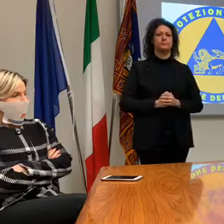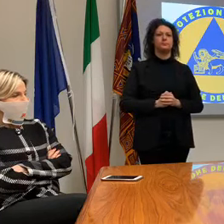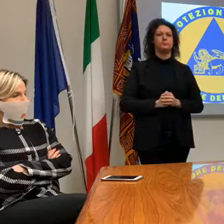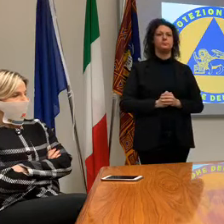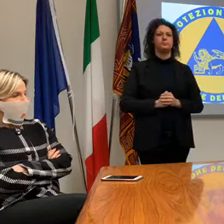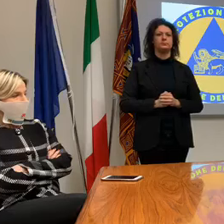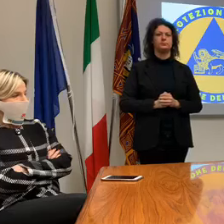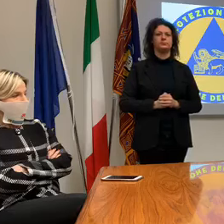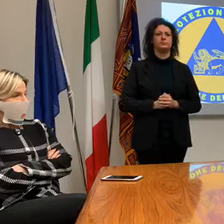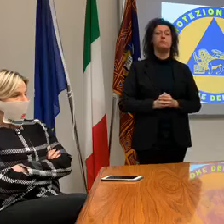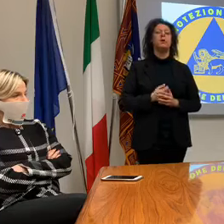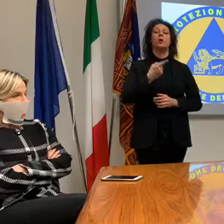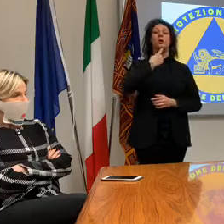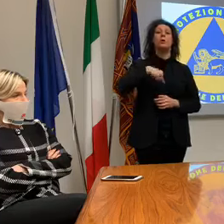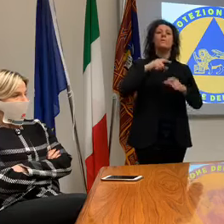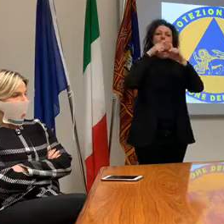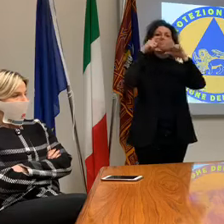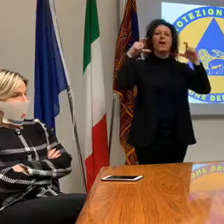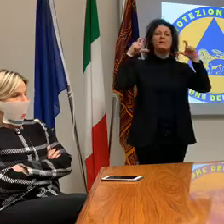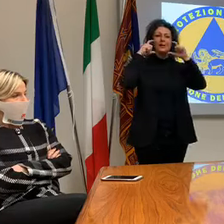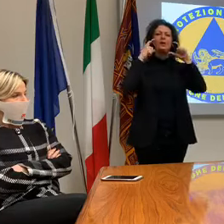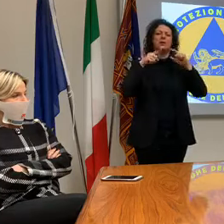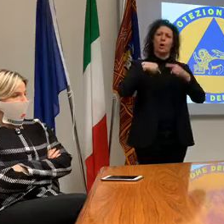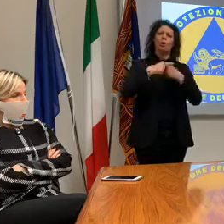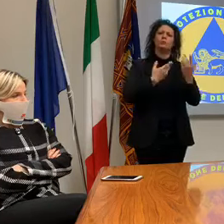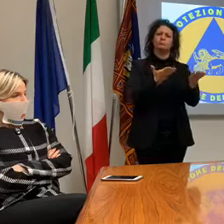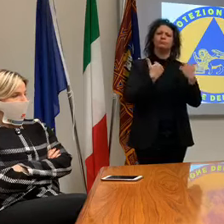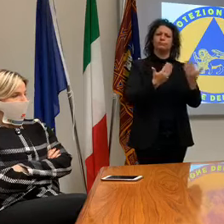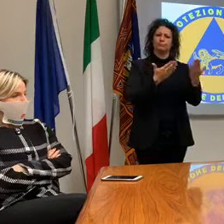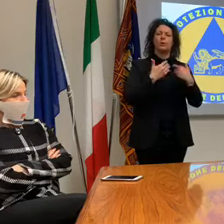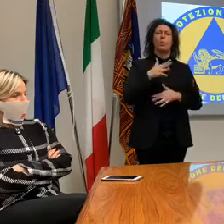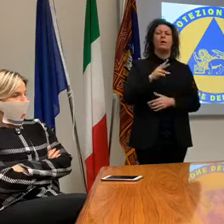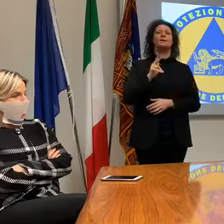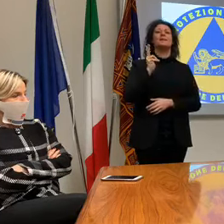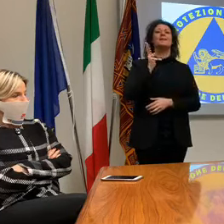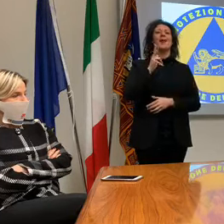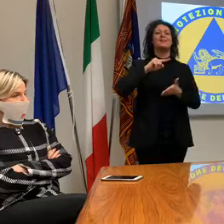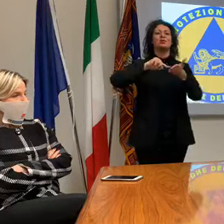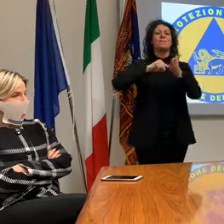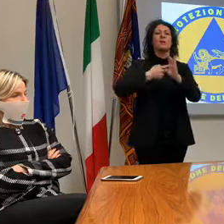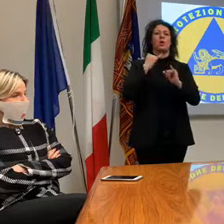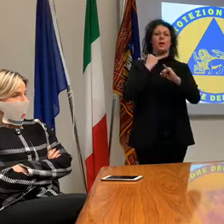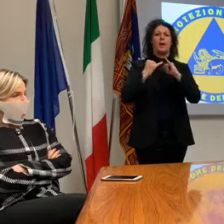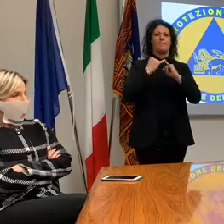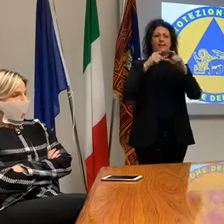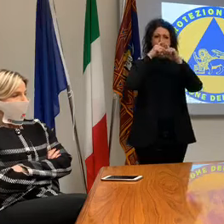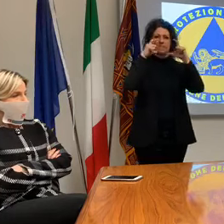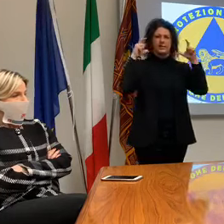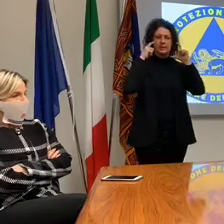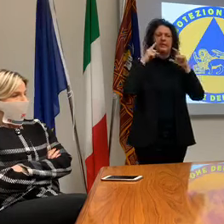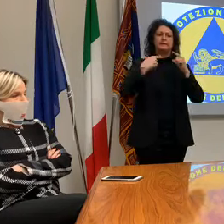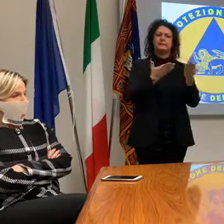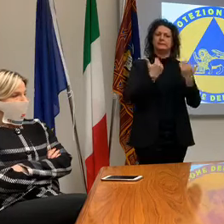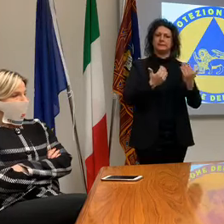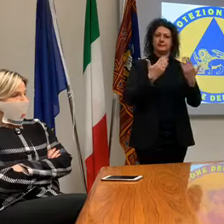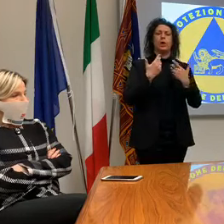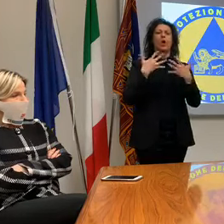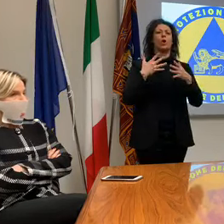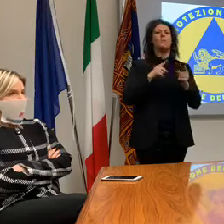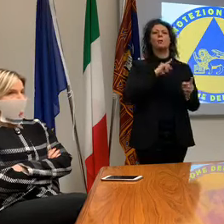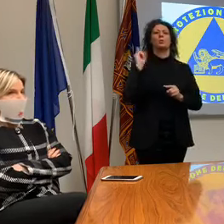Continuiamo con gli acquisti di mascherine, con questi 13 milioni e mezzo che stanno arrivando. Ormai tutti gli ospedali hanno la dotazione. A oggi